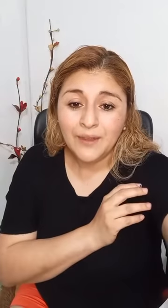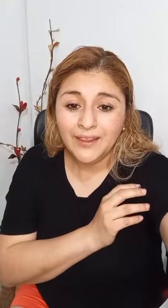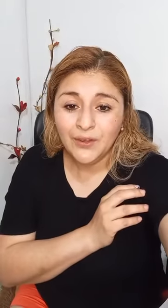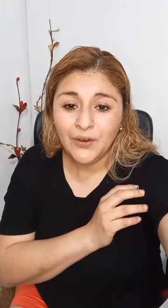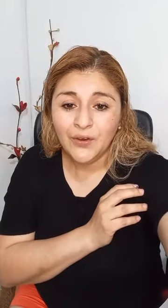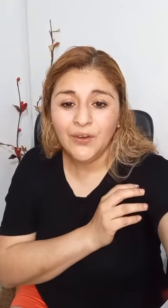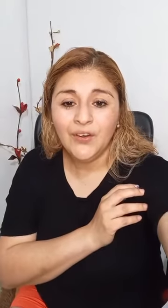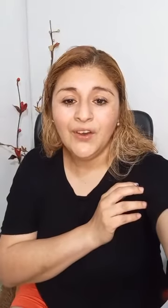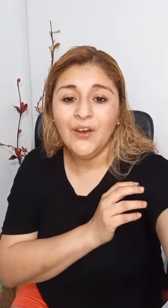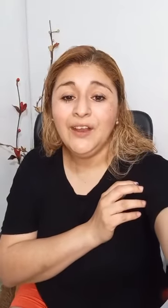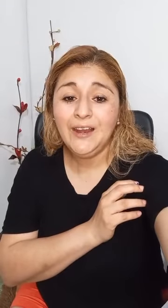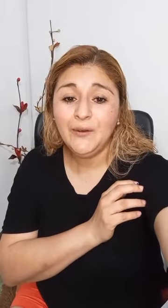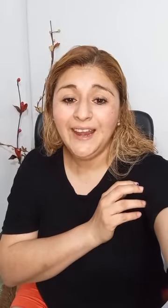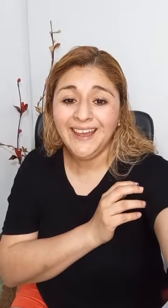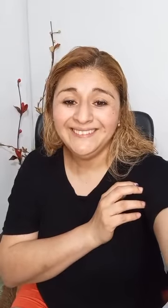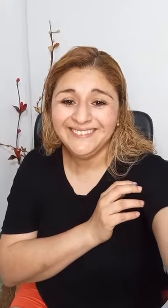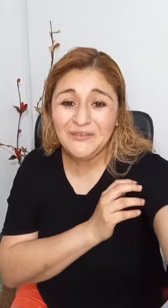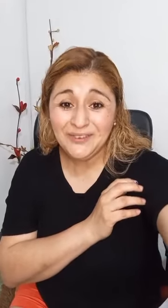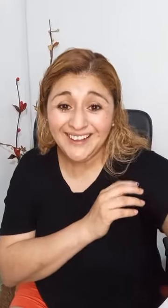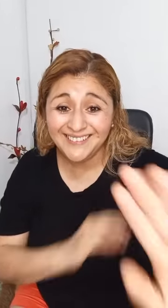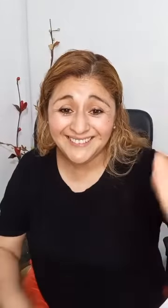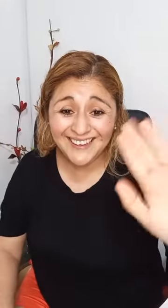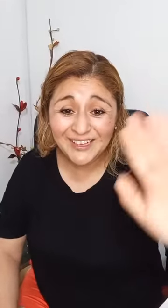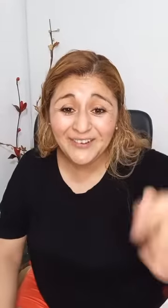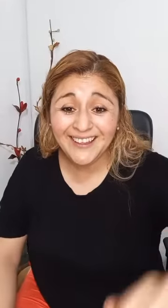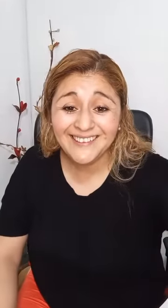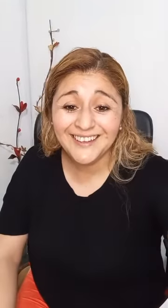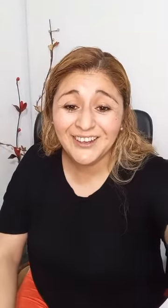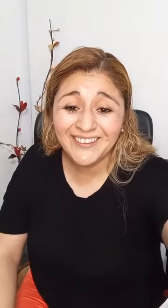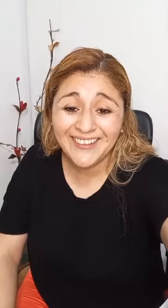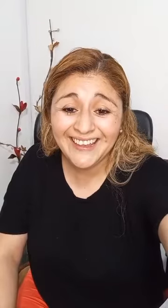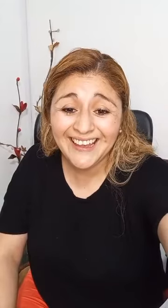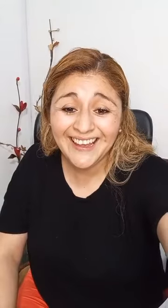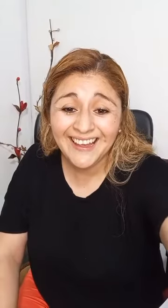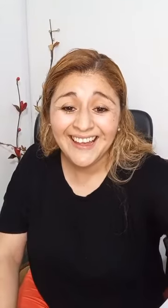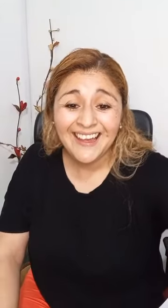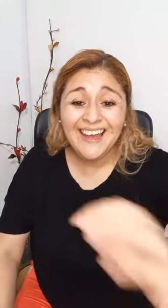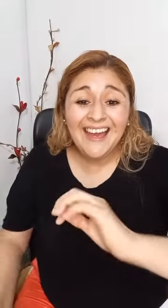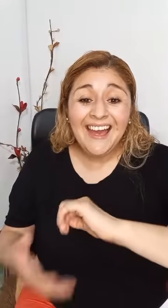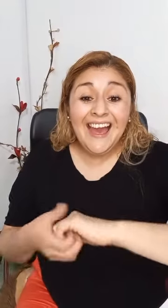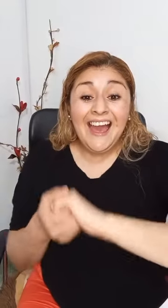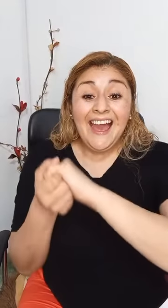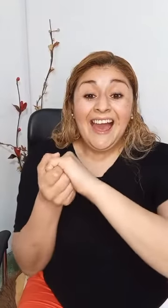que te voy saludando. Hola Lucre, ¿cómo estás? Qué lindo verte, el Señor te bendiga.